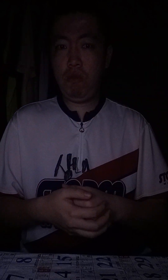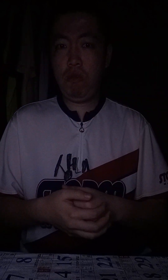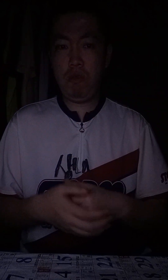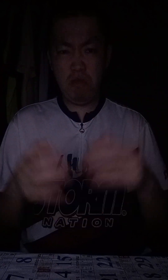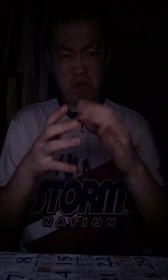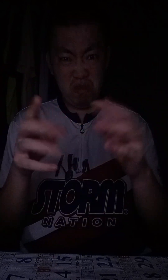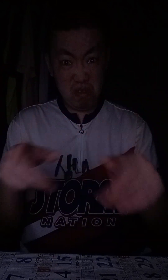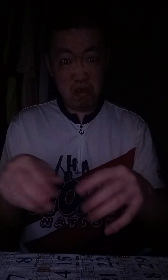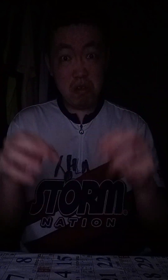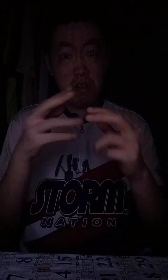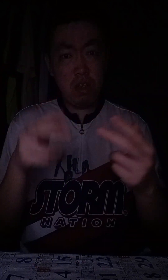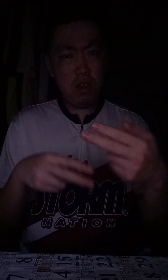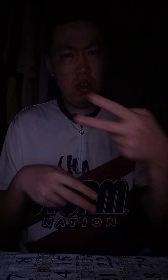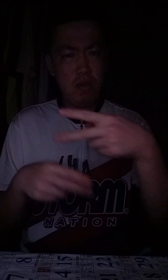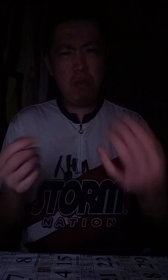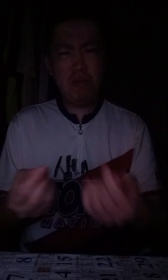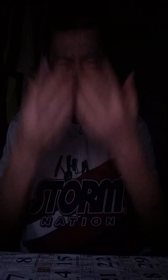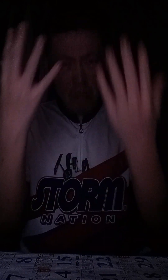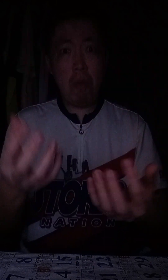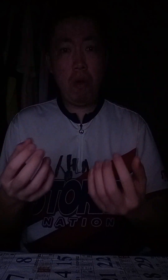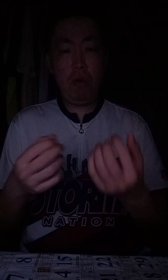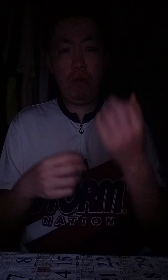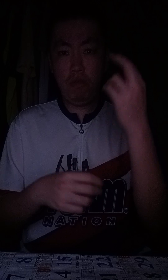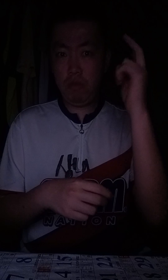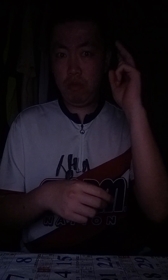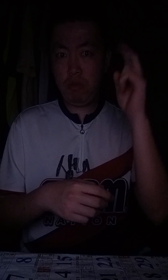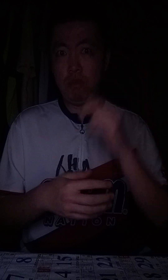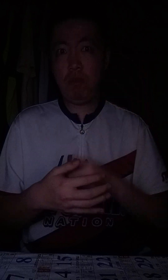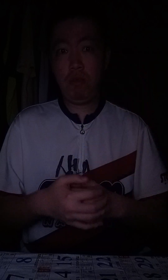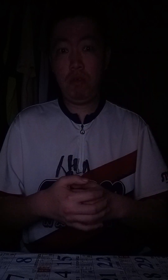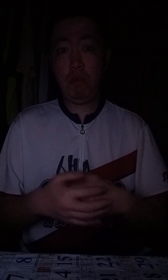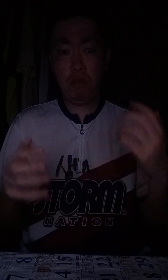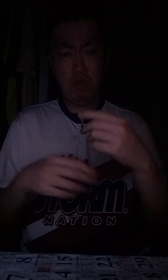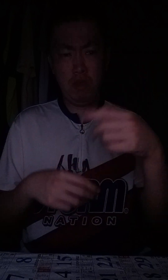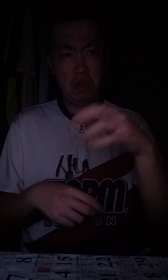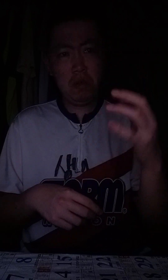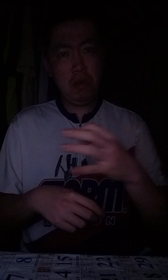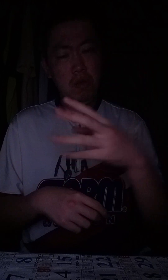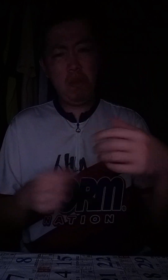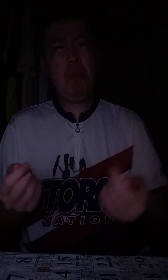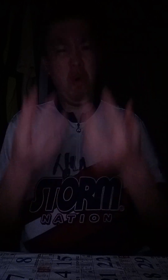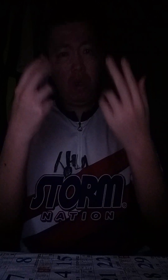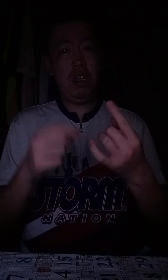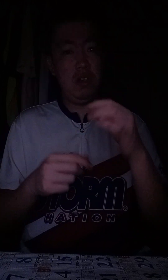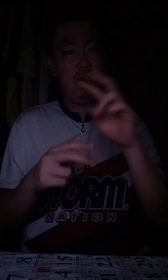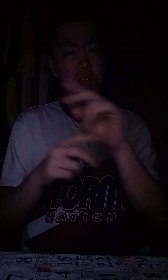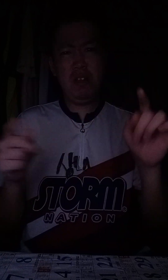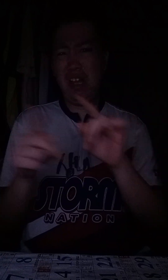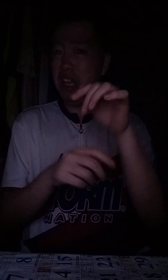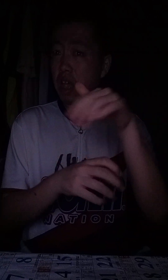쓰레기통 안에 넣어둔 폭탄이 터진 겁니다. 올해 이 도시에서 폭탄 28발이 발견됐는데